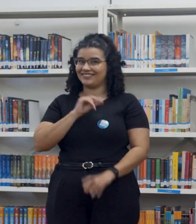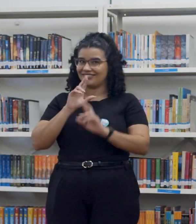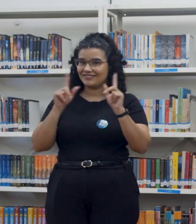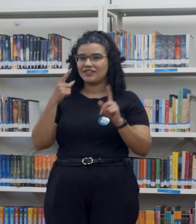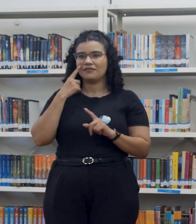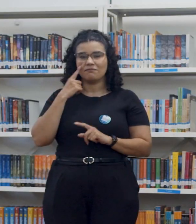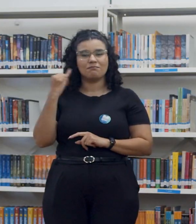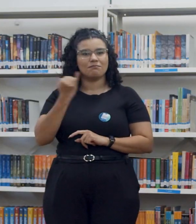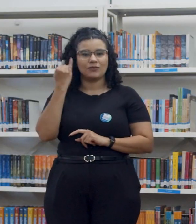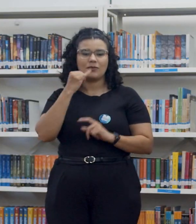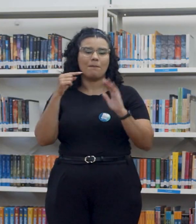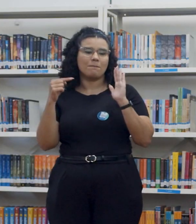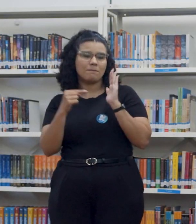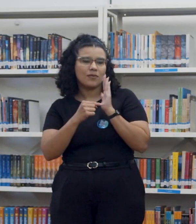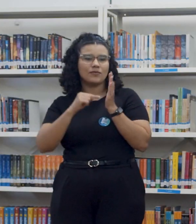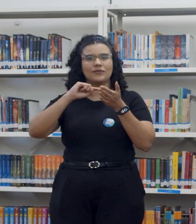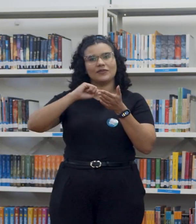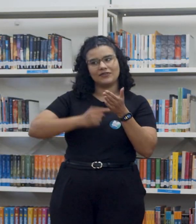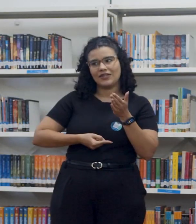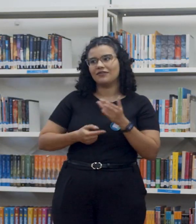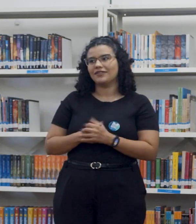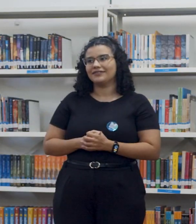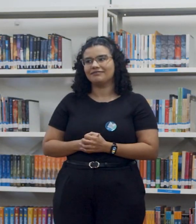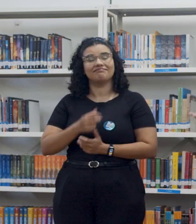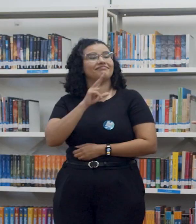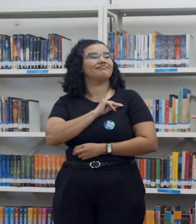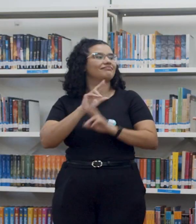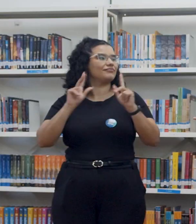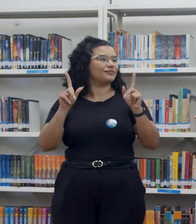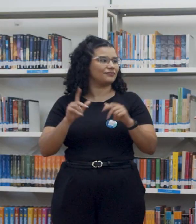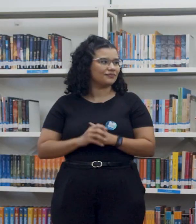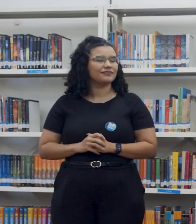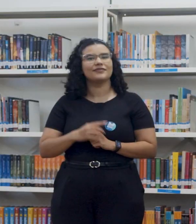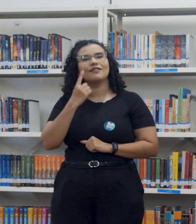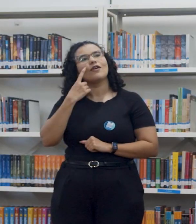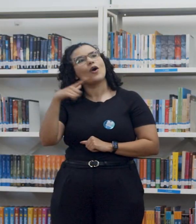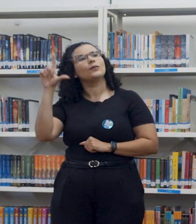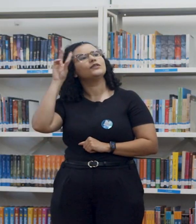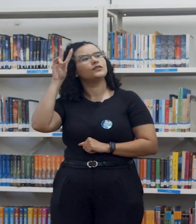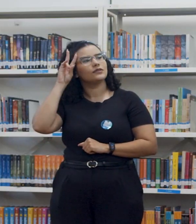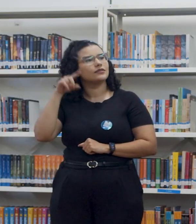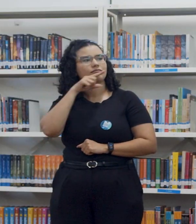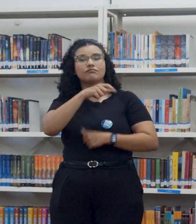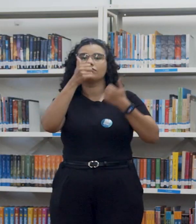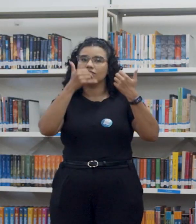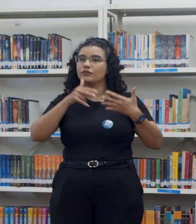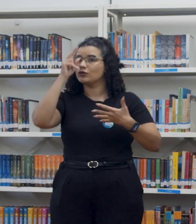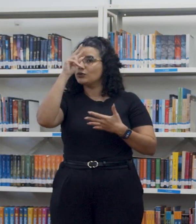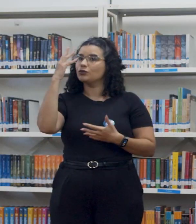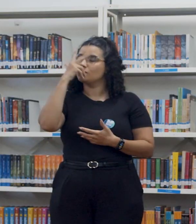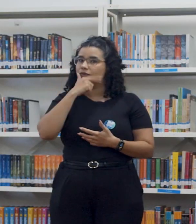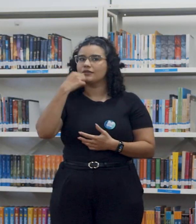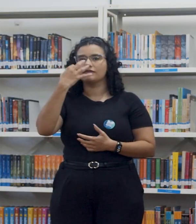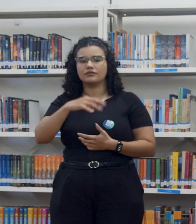Pontuação. Tá? Olha como mudou. É outra história. A história tá bonita, a história tá